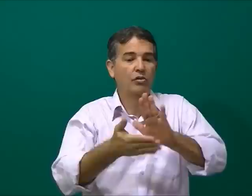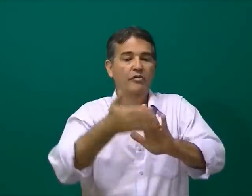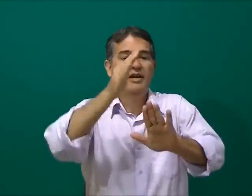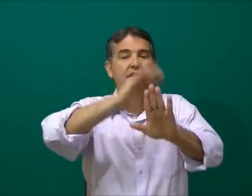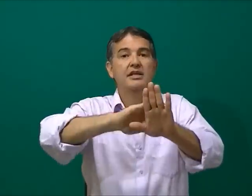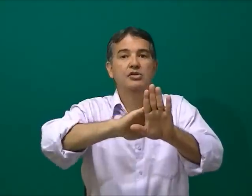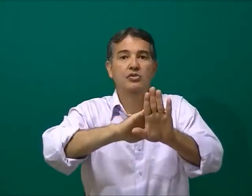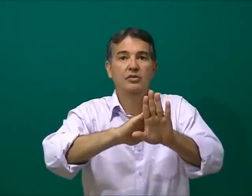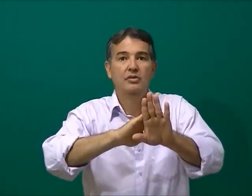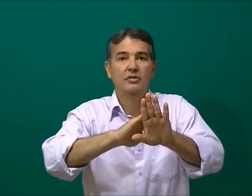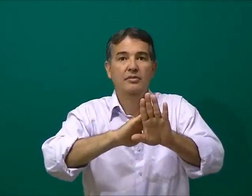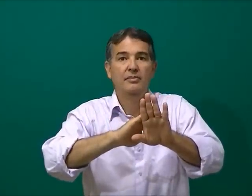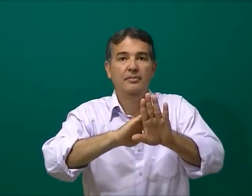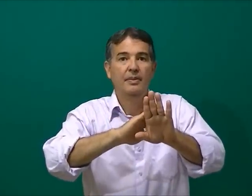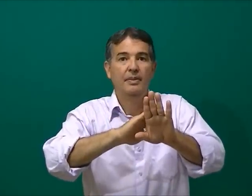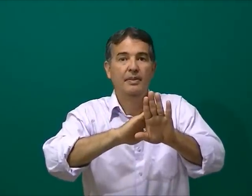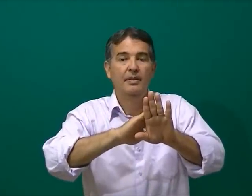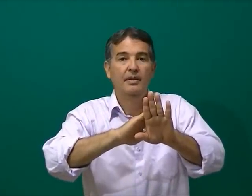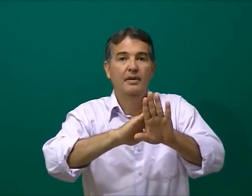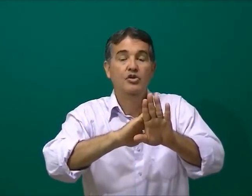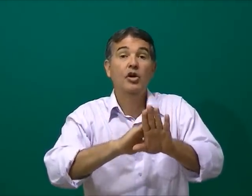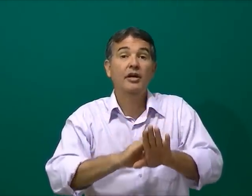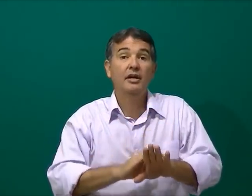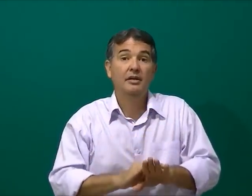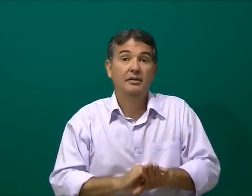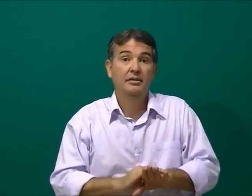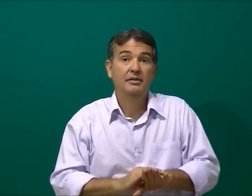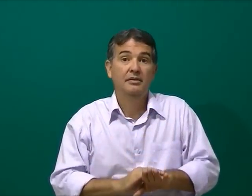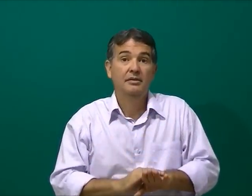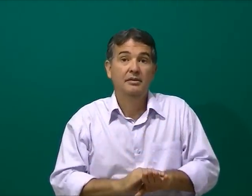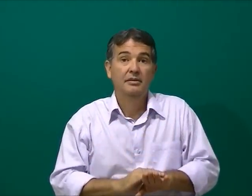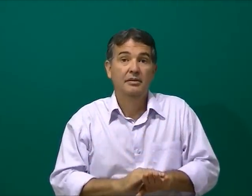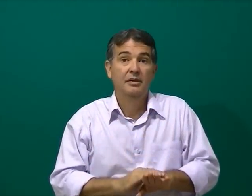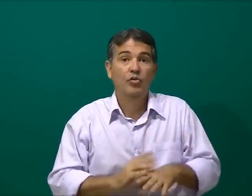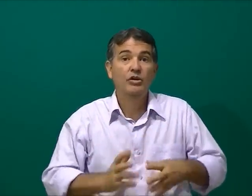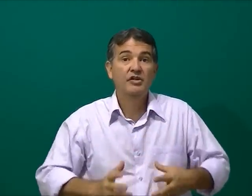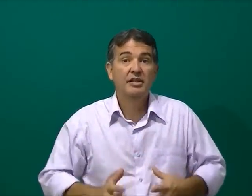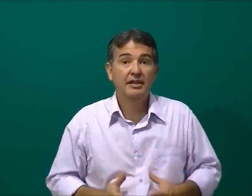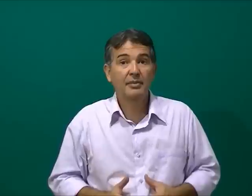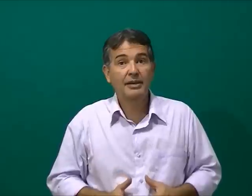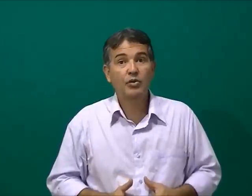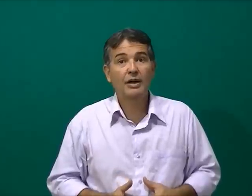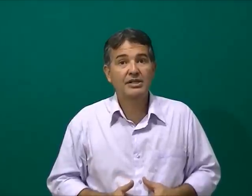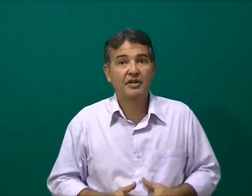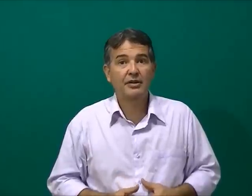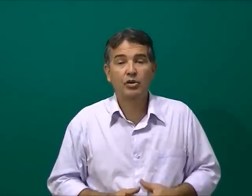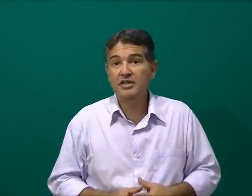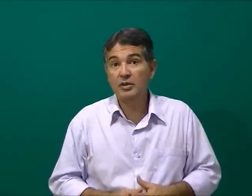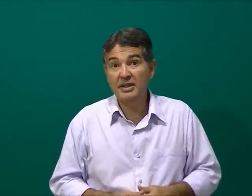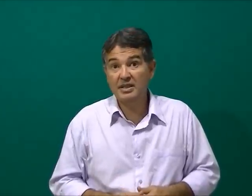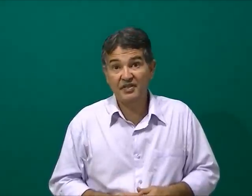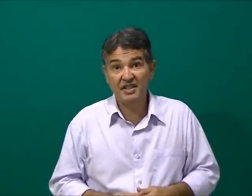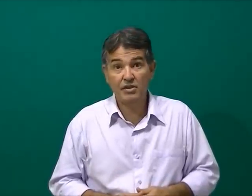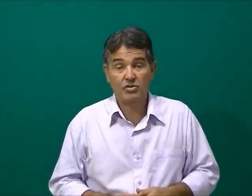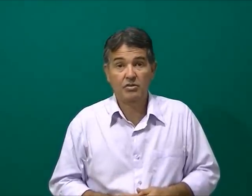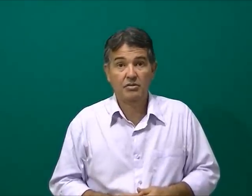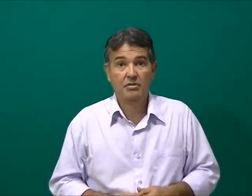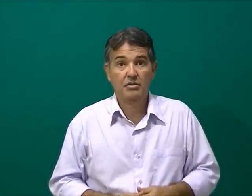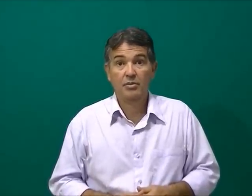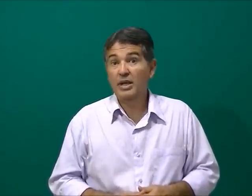Ou fazem isso. Só que, quando você está trabalhando com classificador, você não precisa fazer isso. Por